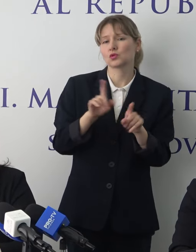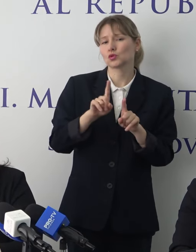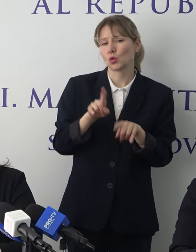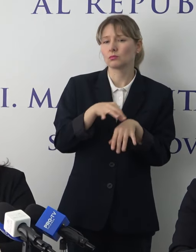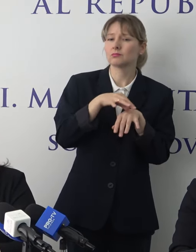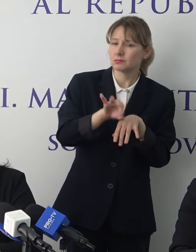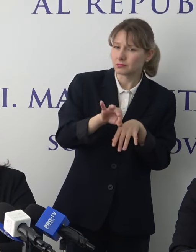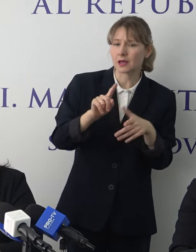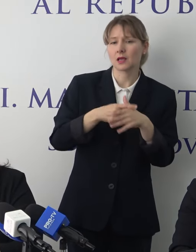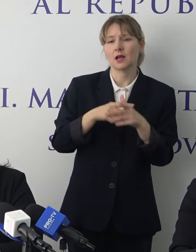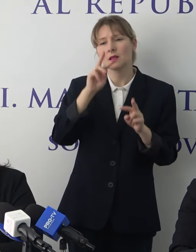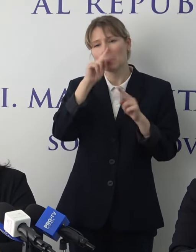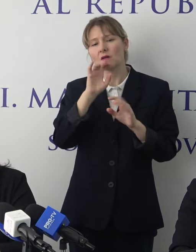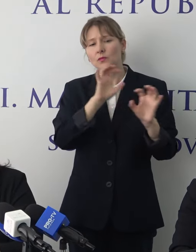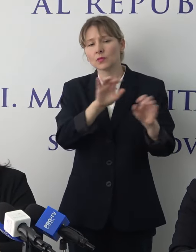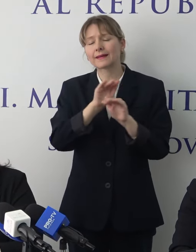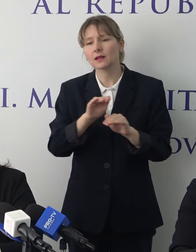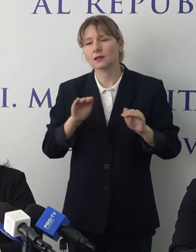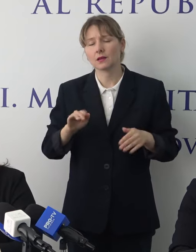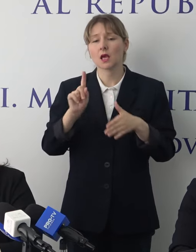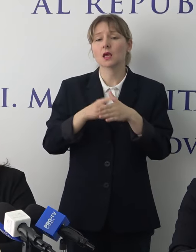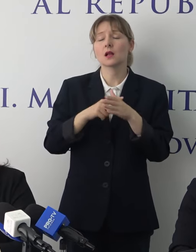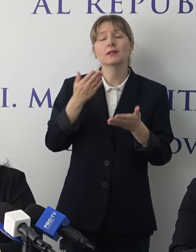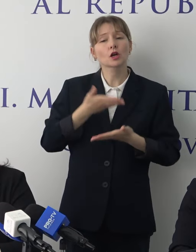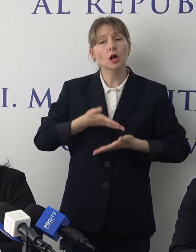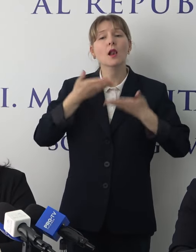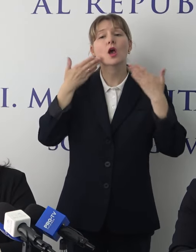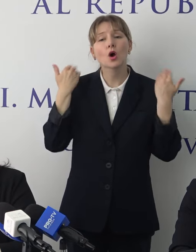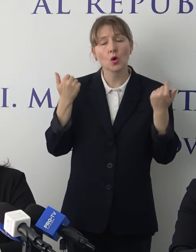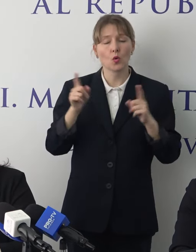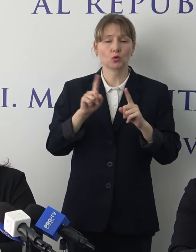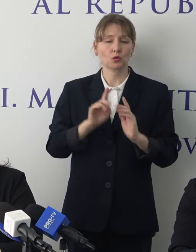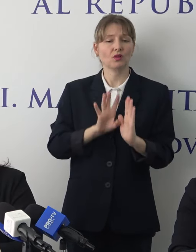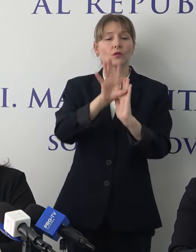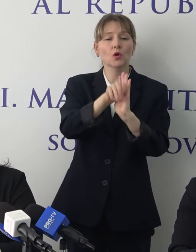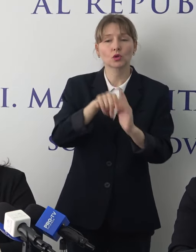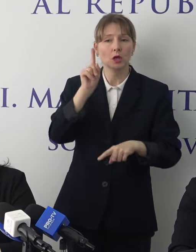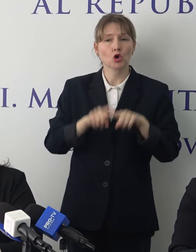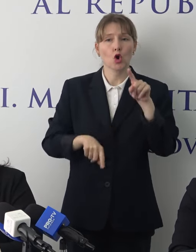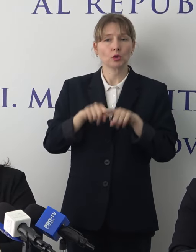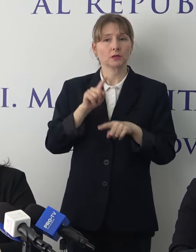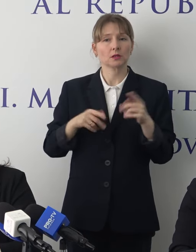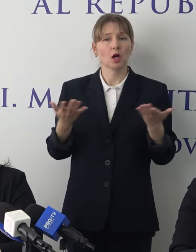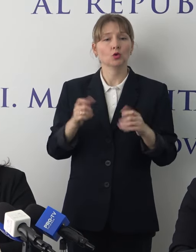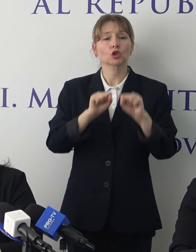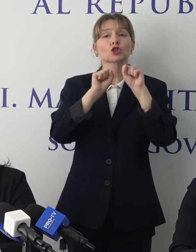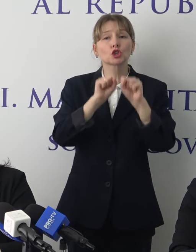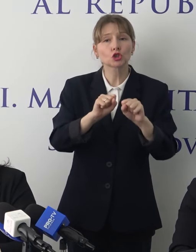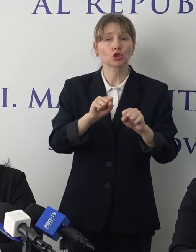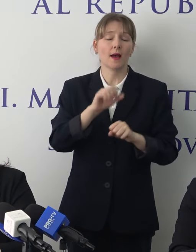că aceștia facilitează plasarea copilului în asistență parentală profesionistă, specialiștii în protecția copilului sunt